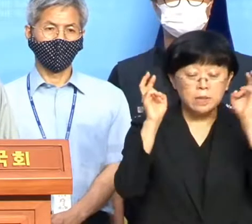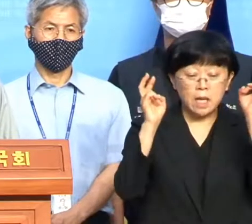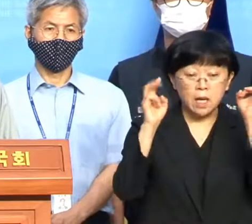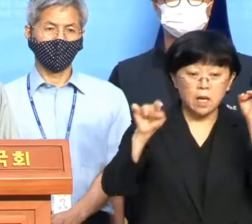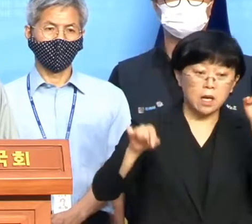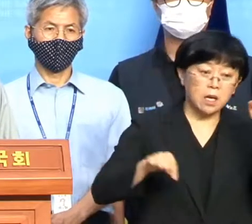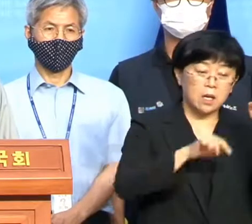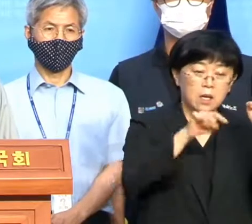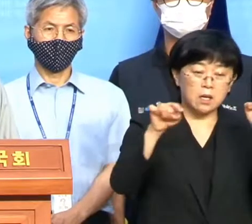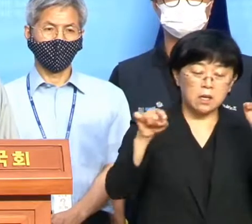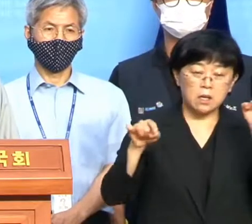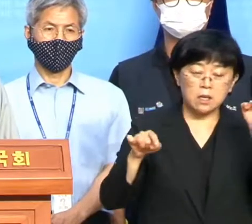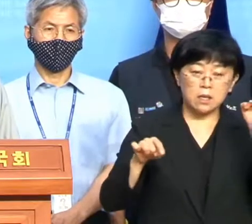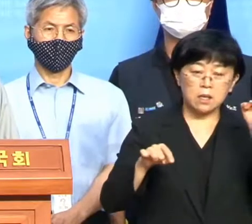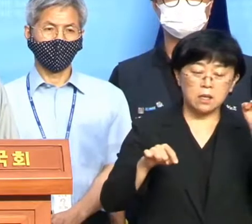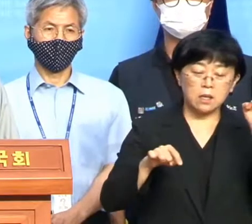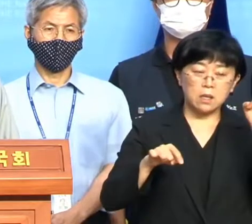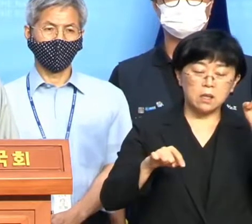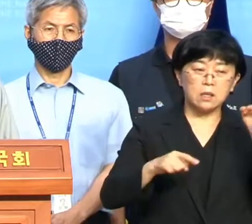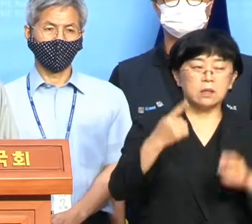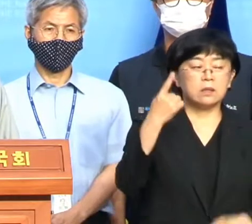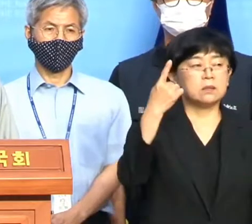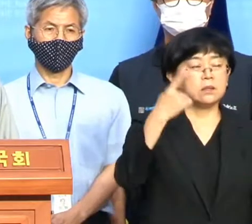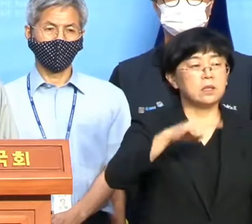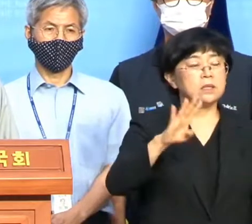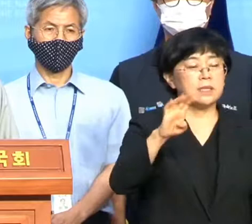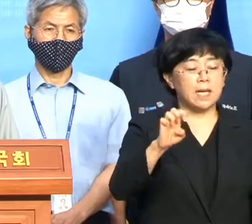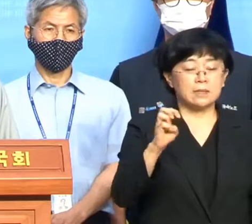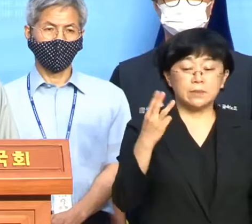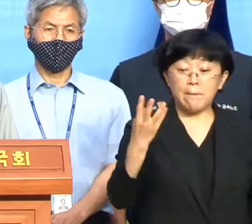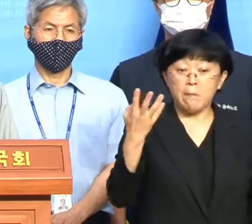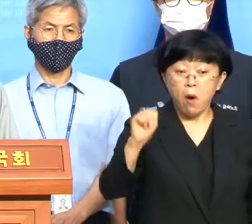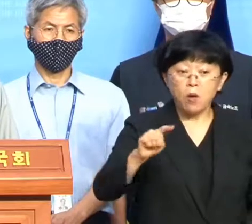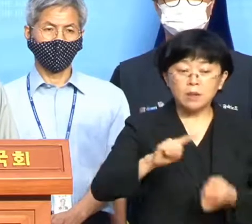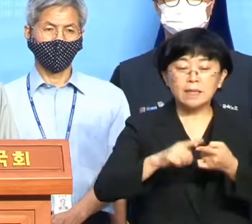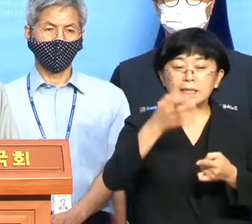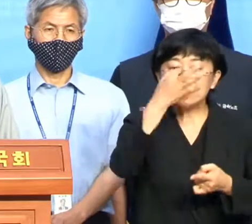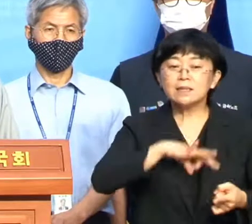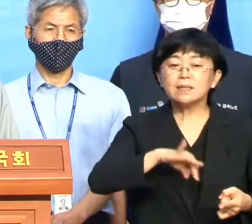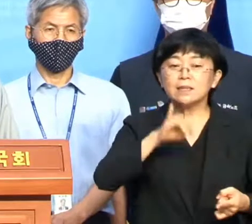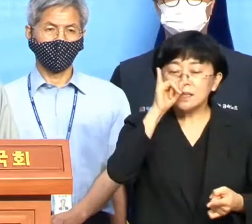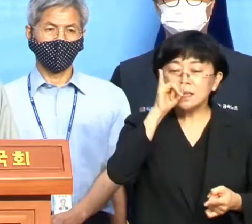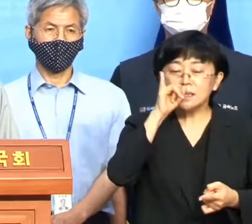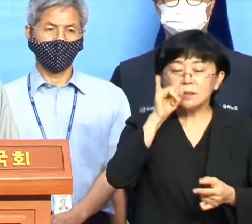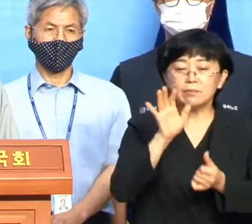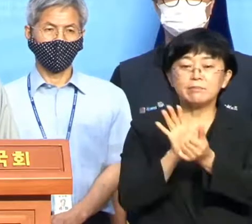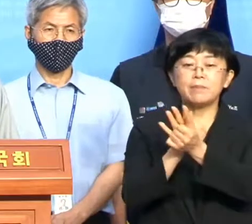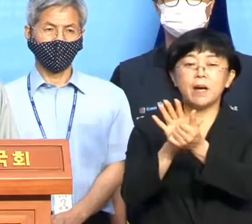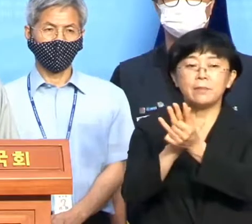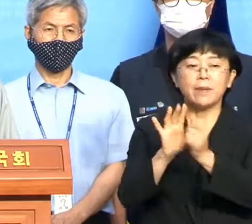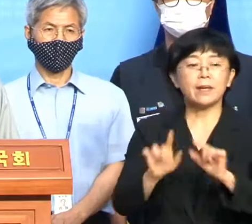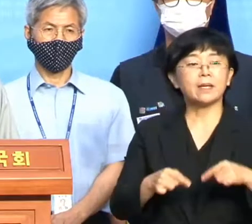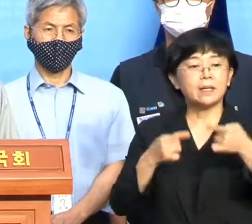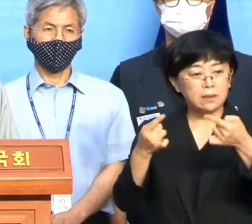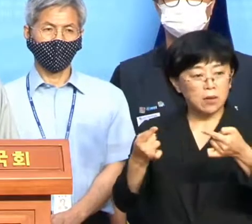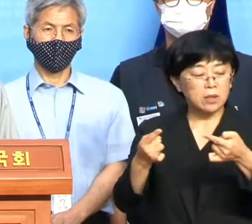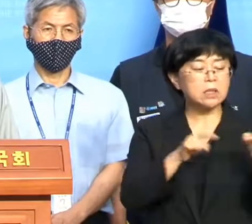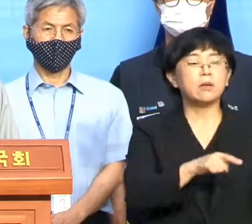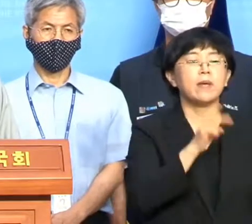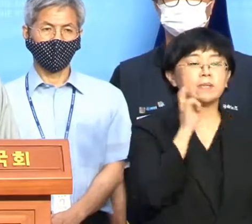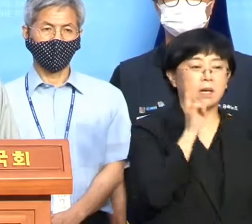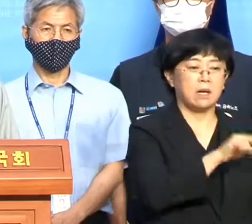현대건설 기계는 1044 먹이 나는 영업이익은 하는데 지대한 정의할 이 바쳤던 그런 알짜기업